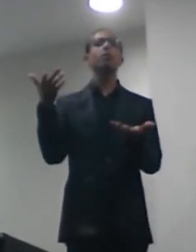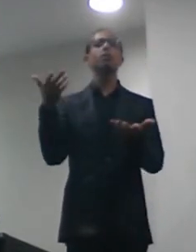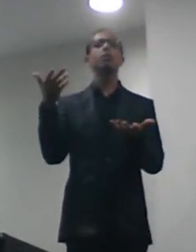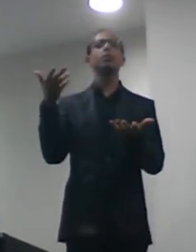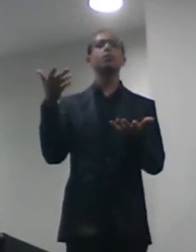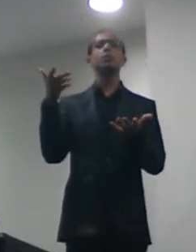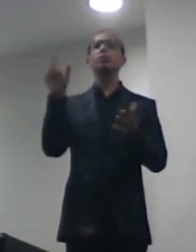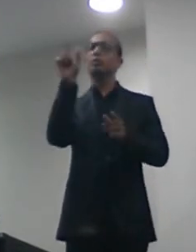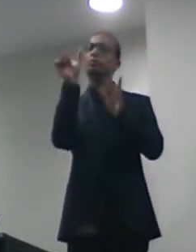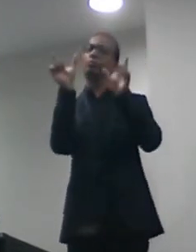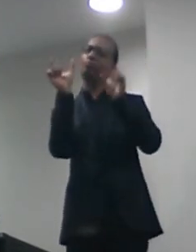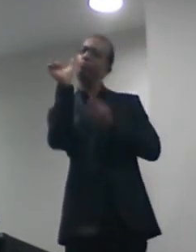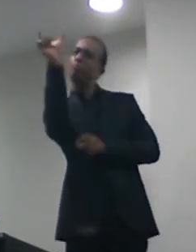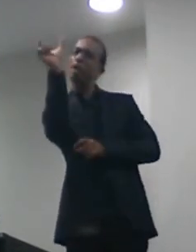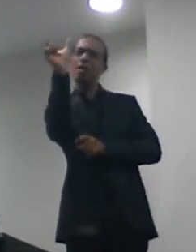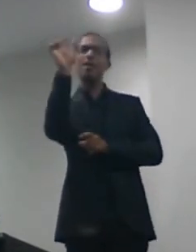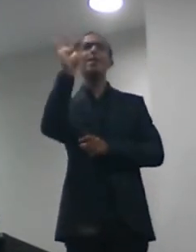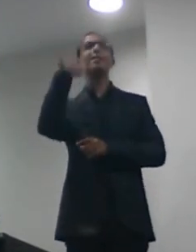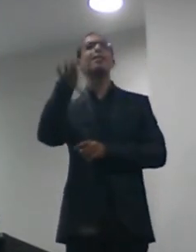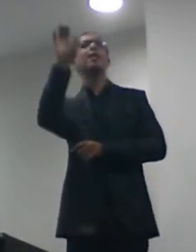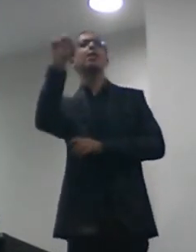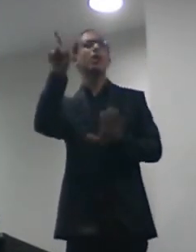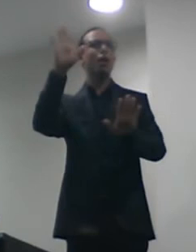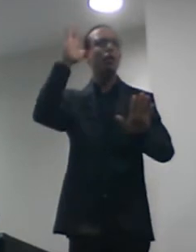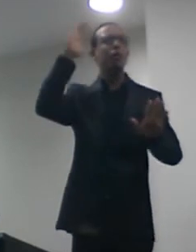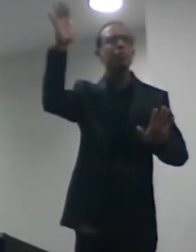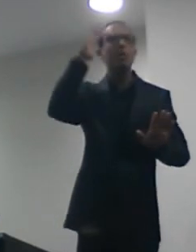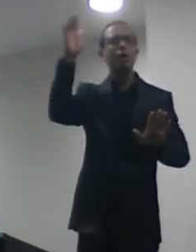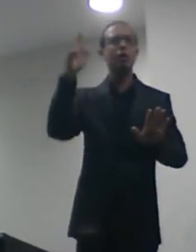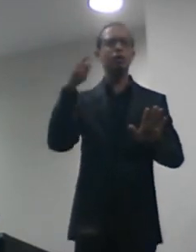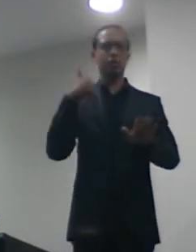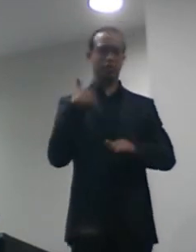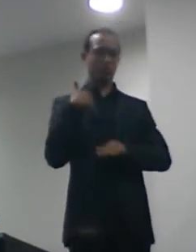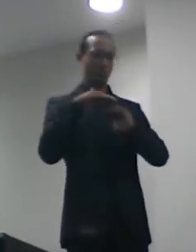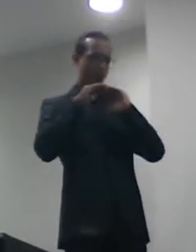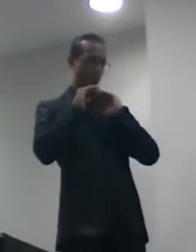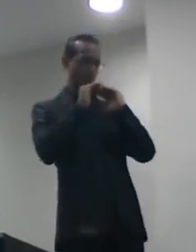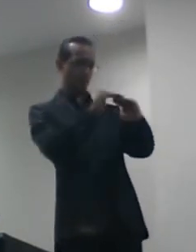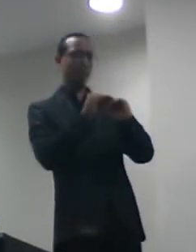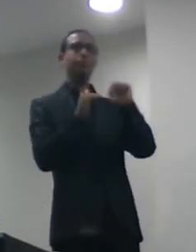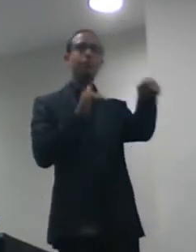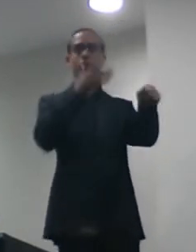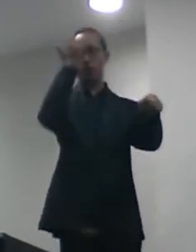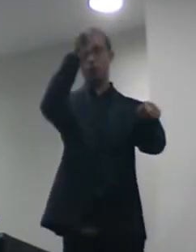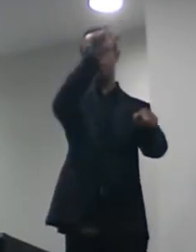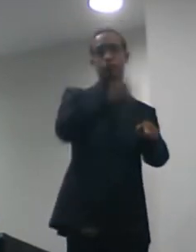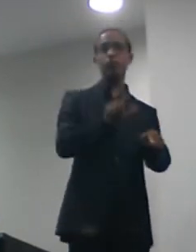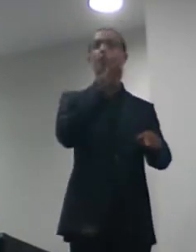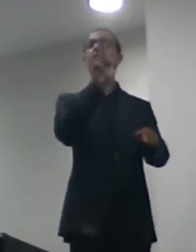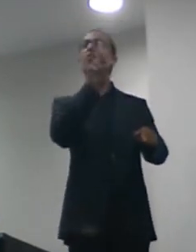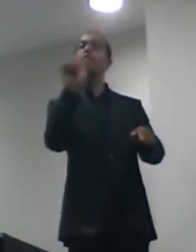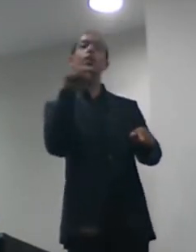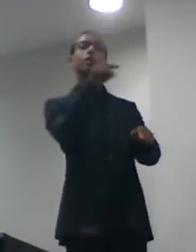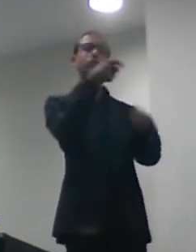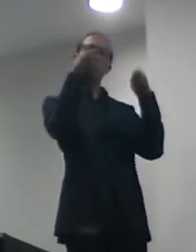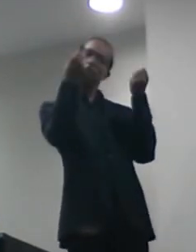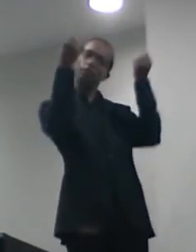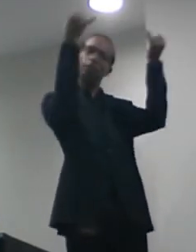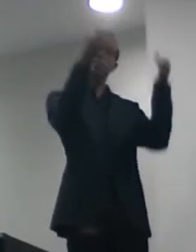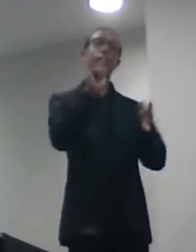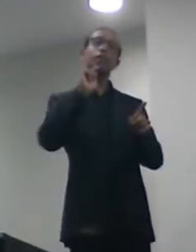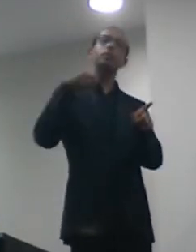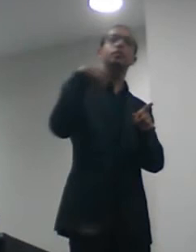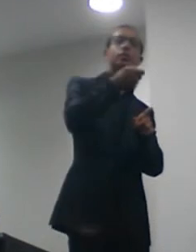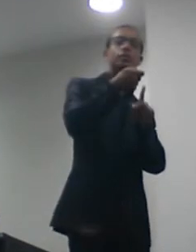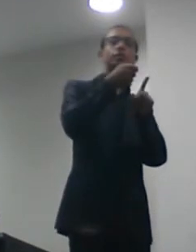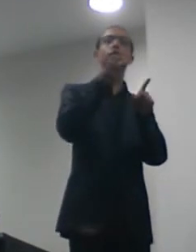seus termos técnicos. Imagina falar para um servidor que está trabalhando em uma determinada vara, tentar explicar um sinal que